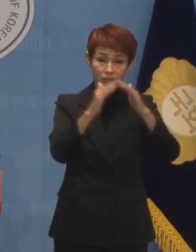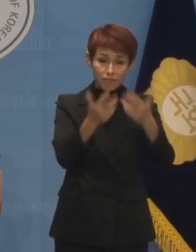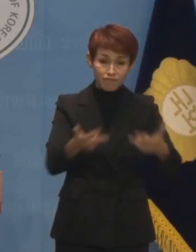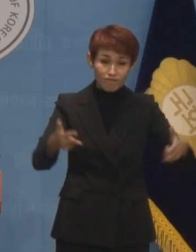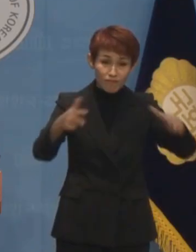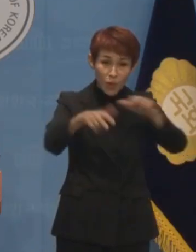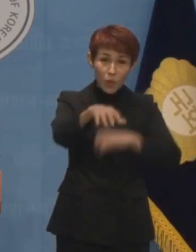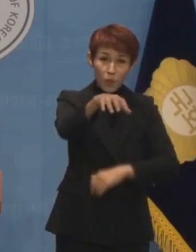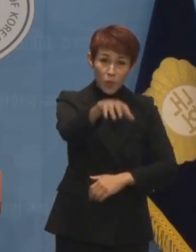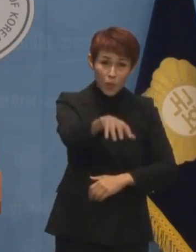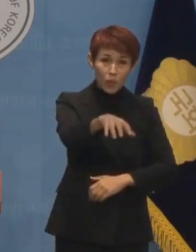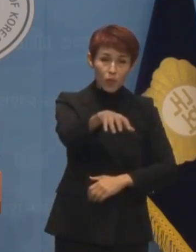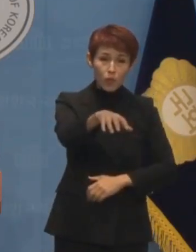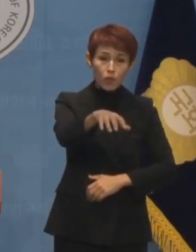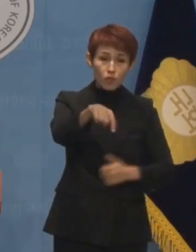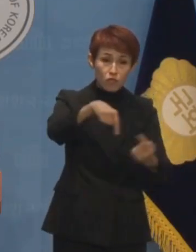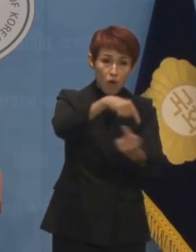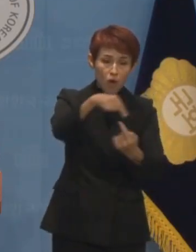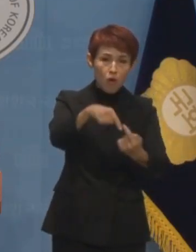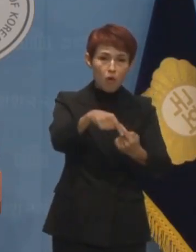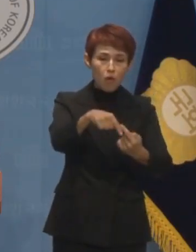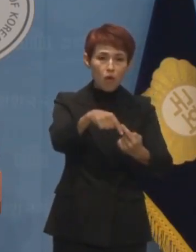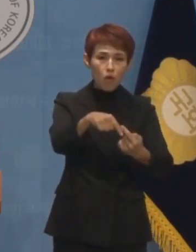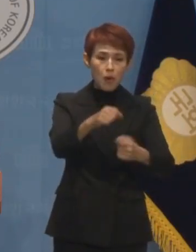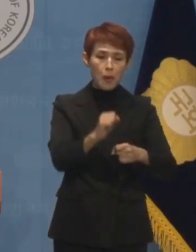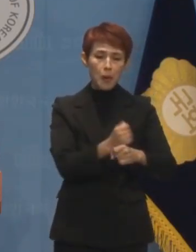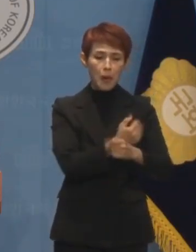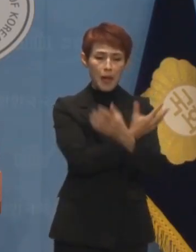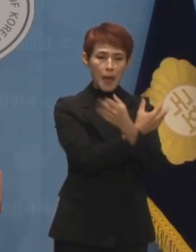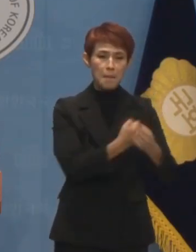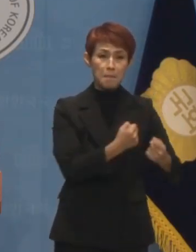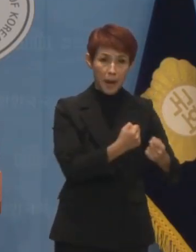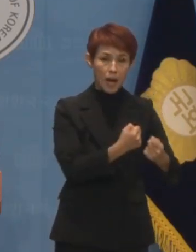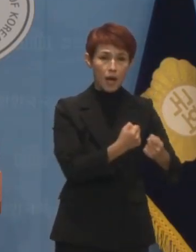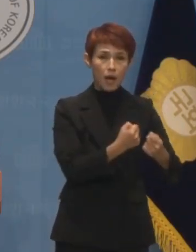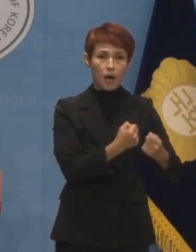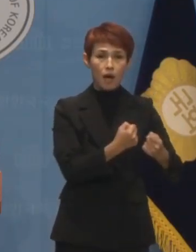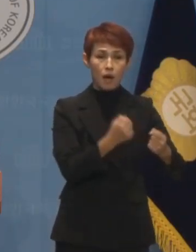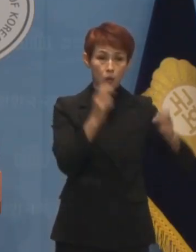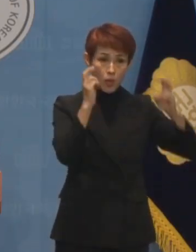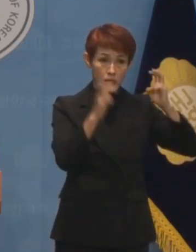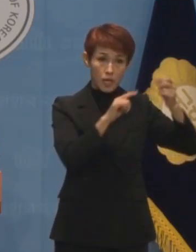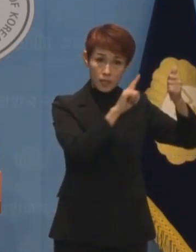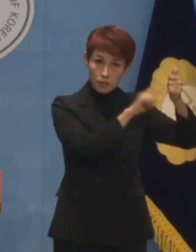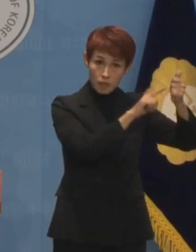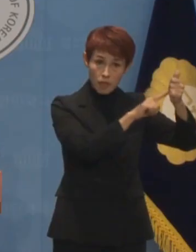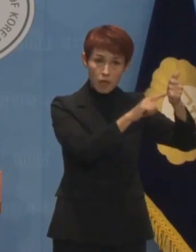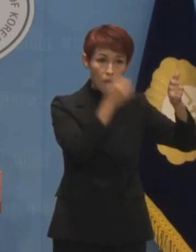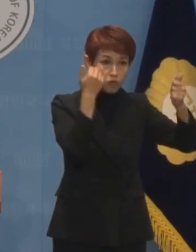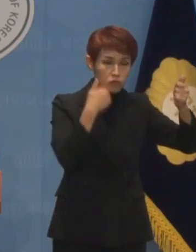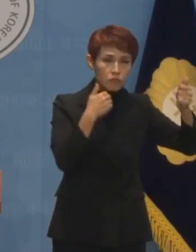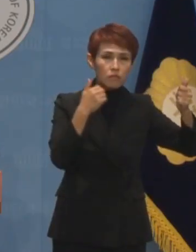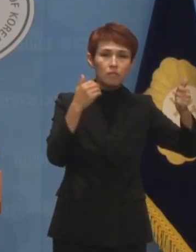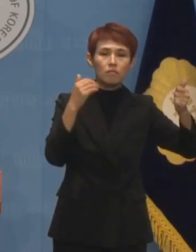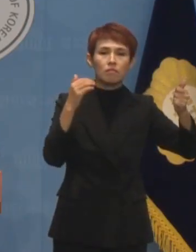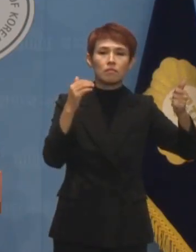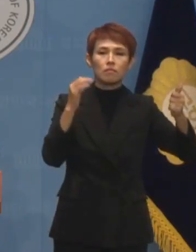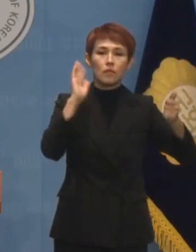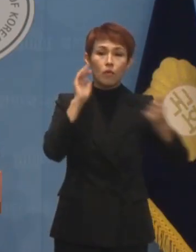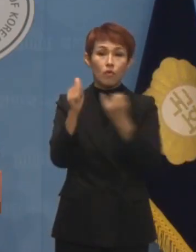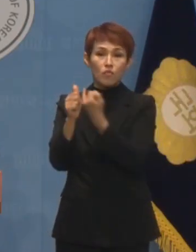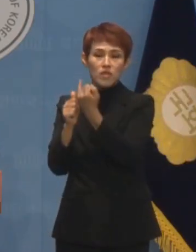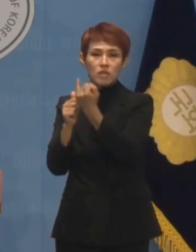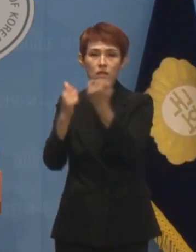어린이 정원 운영을 수의계약으로 따낸 업체 올댓 IMC의 대표가 김건희 여사와 학연으로